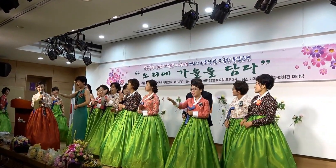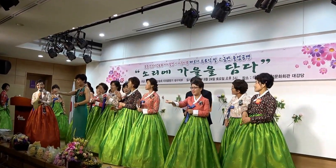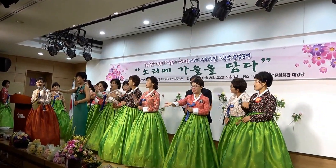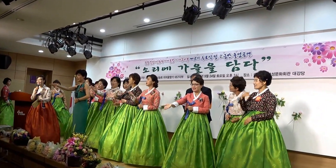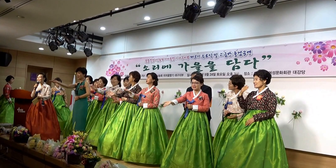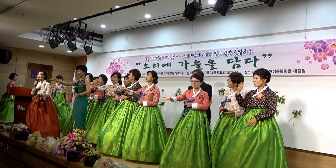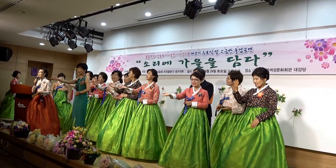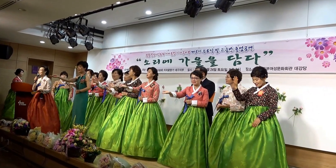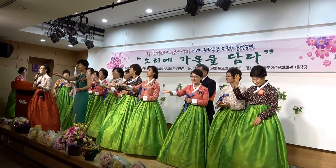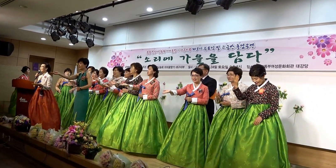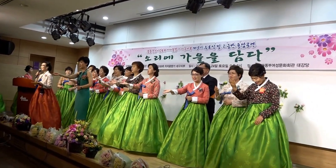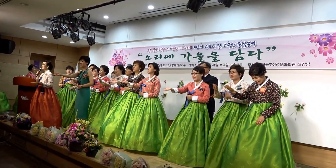당신은